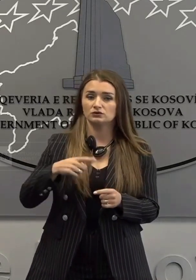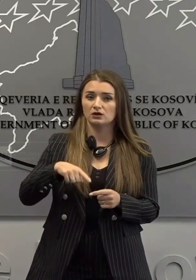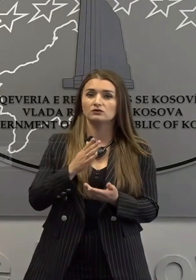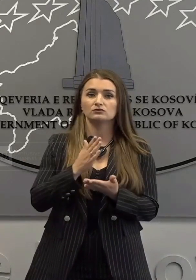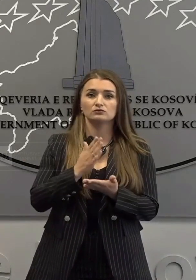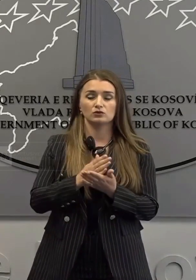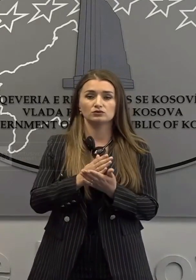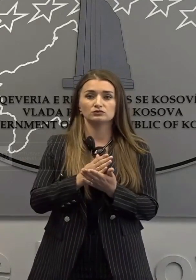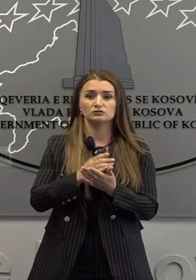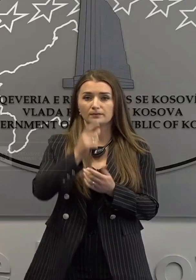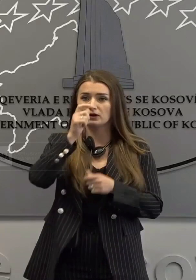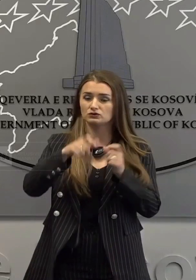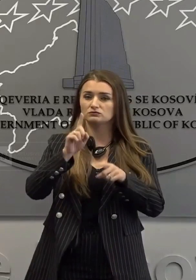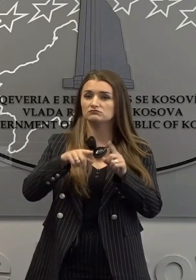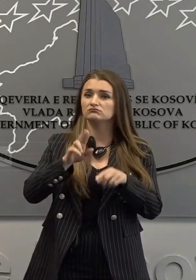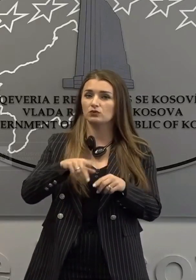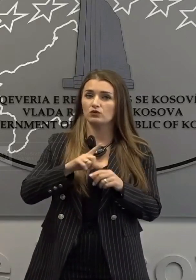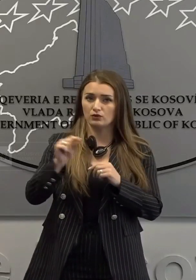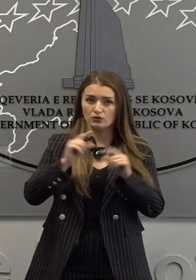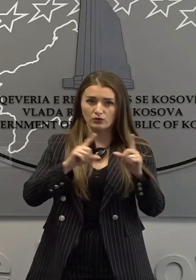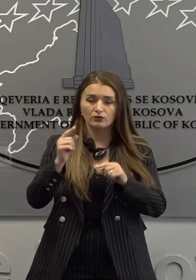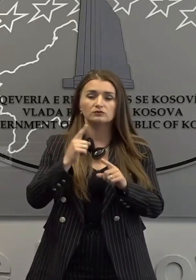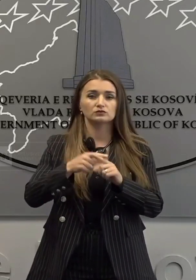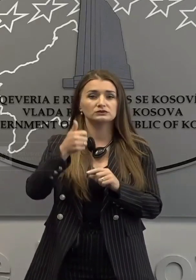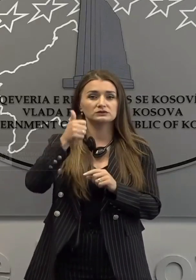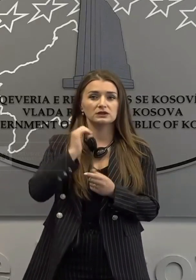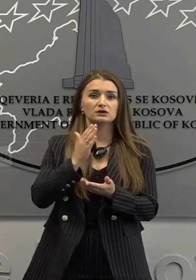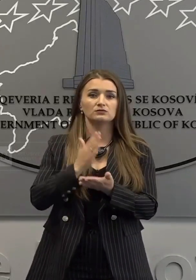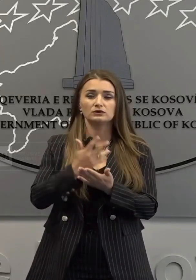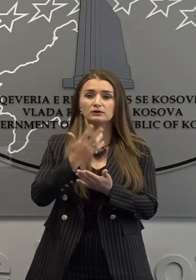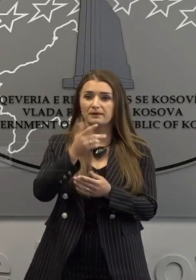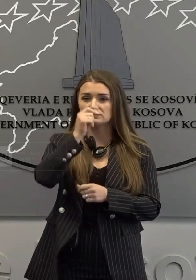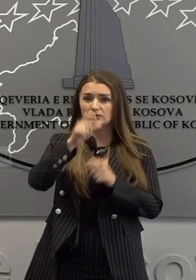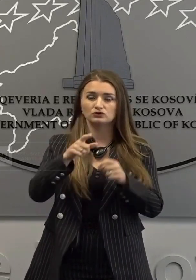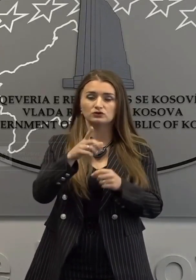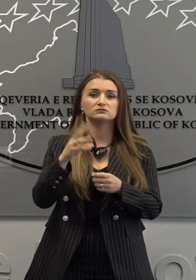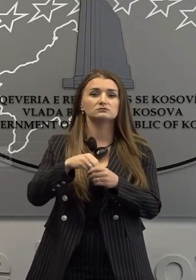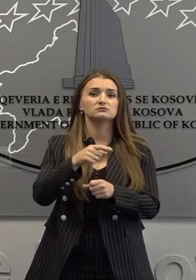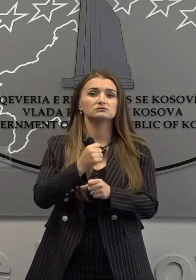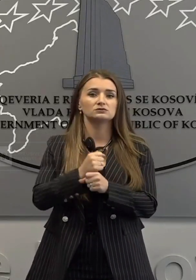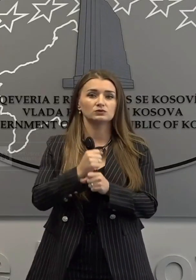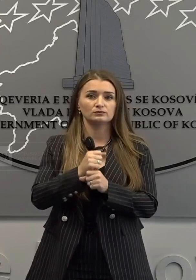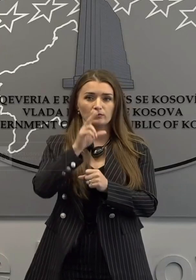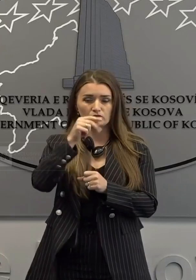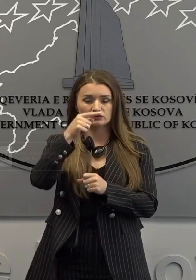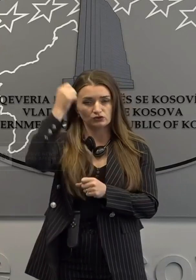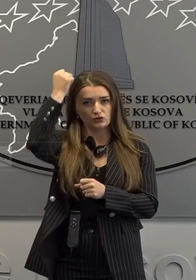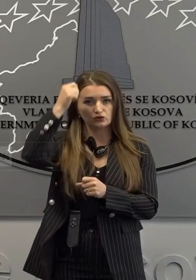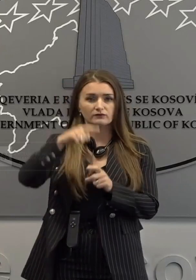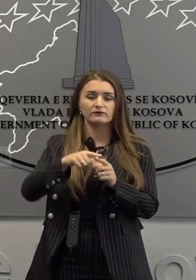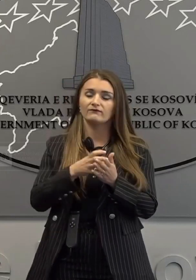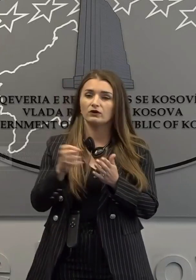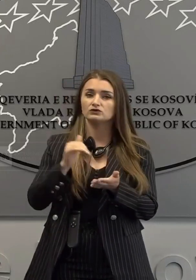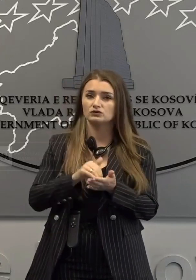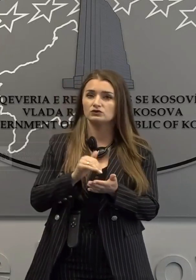e tyre. Dje 5 qytetarë të Republikës, pjesëtarë të policisë Kosovës, u mbajtën edhe mëtej, prej tyre